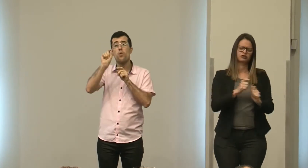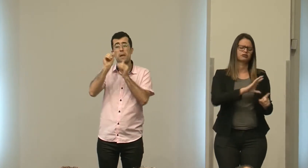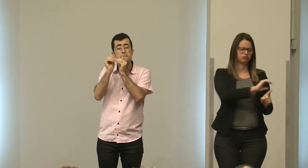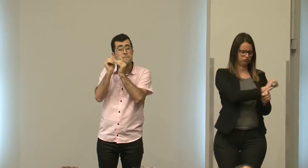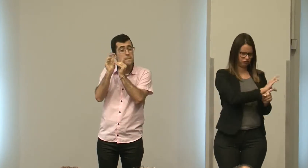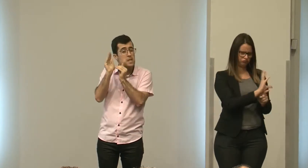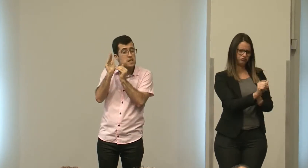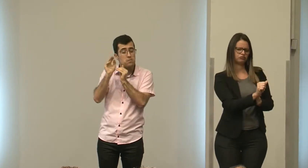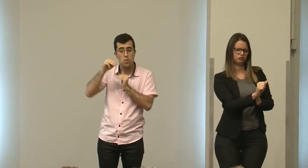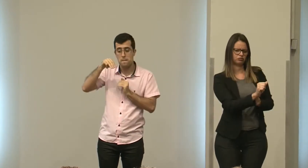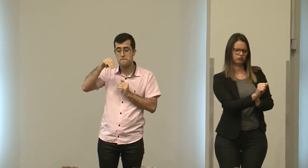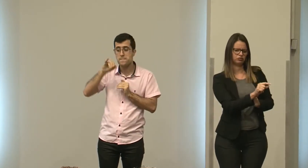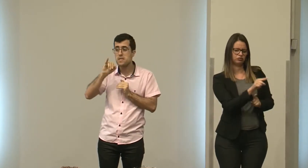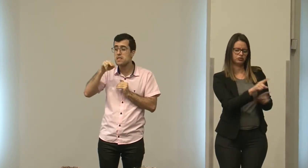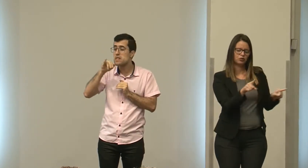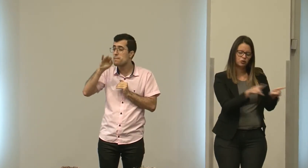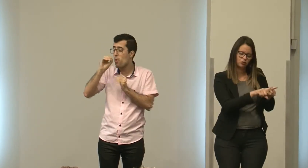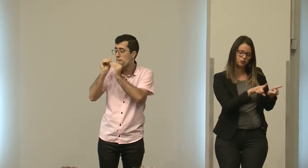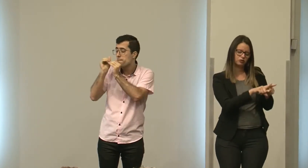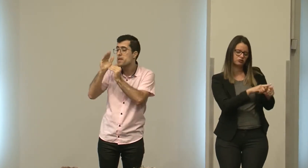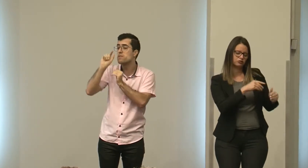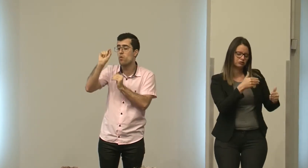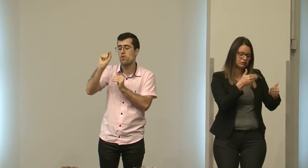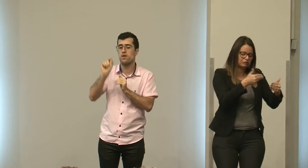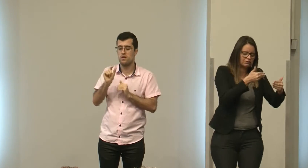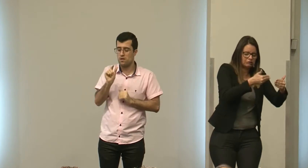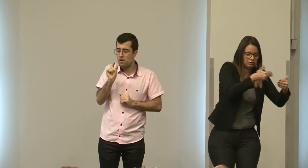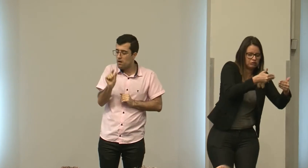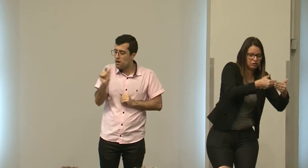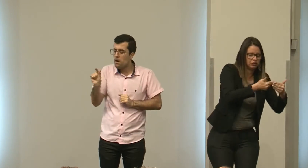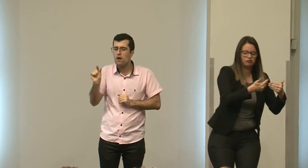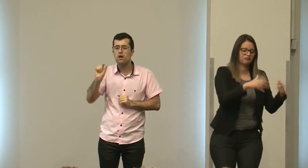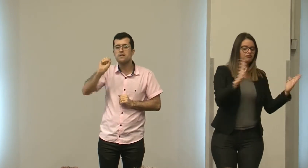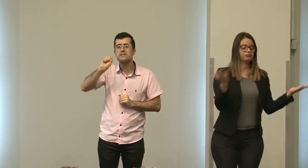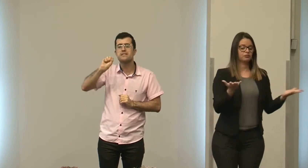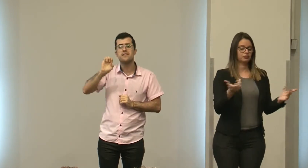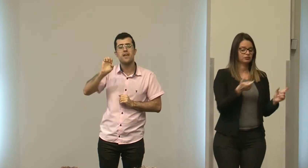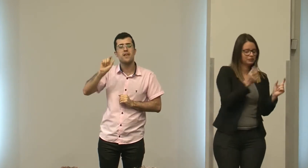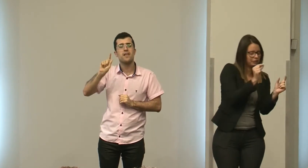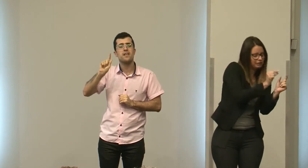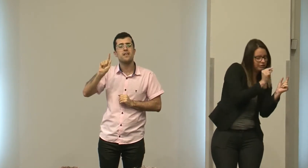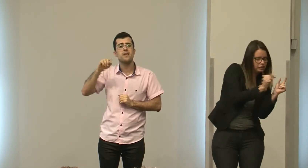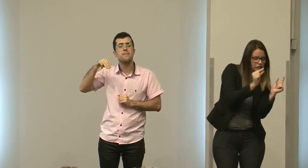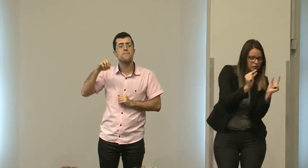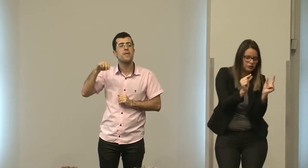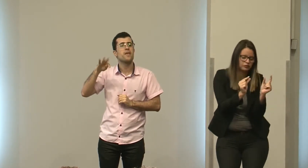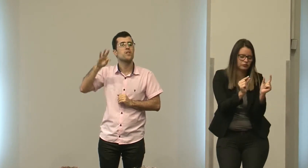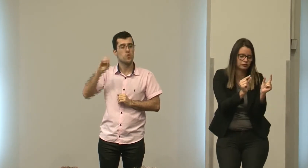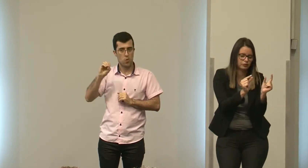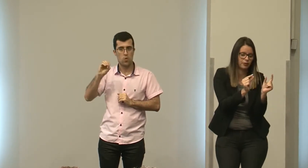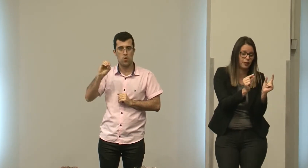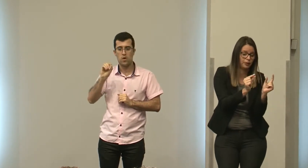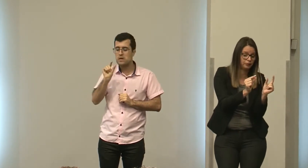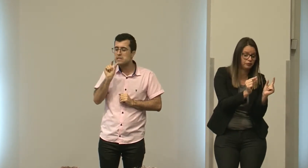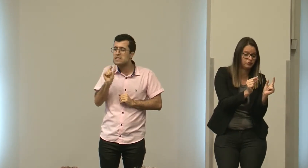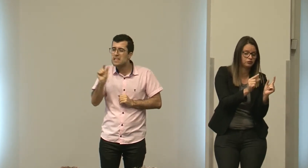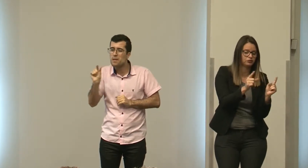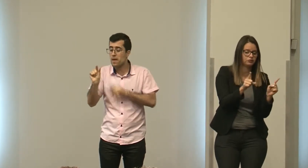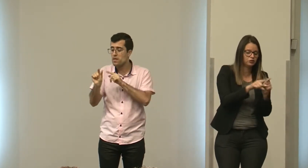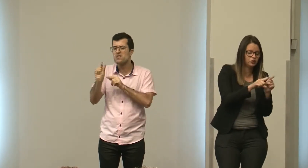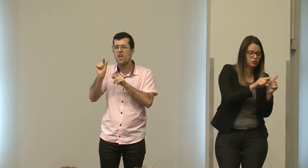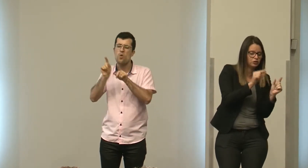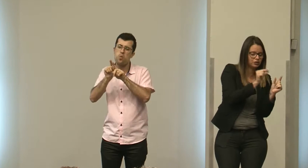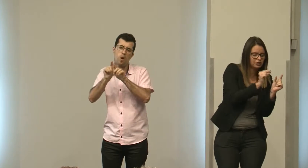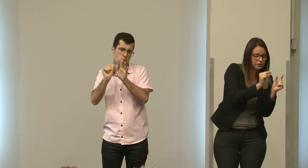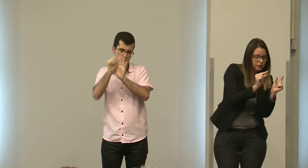Nós temos esse sinal posto já, de sinal datilológico, e existem os